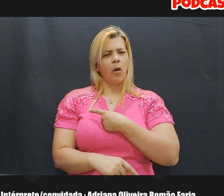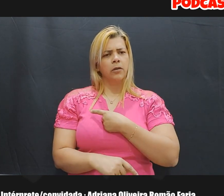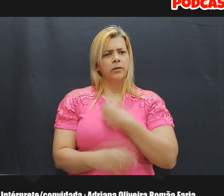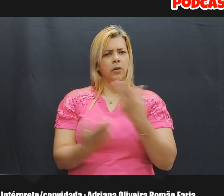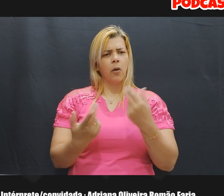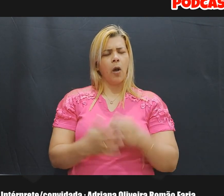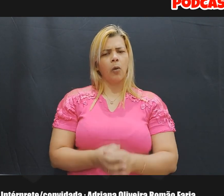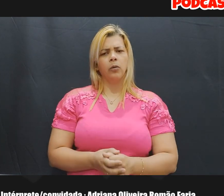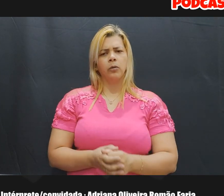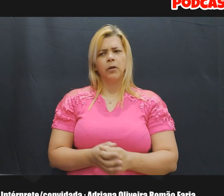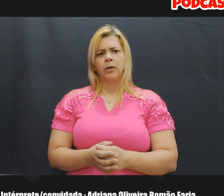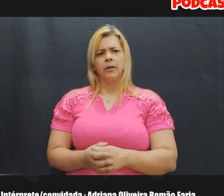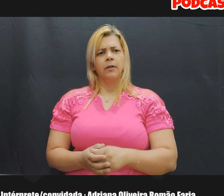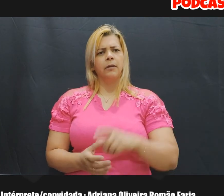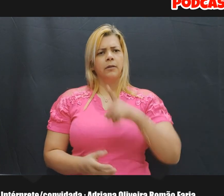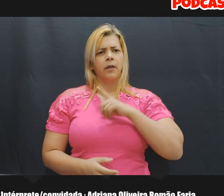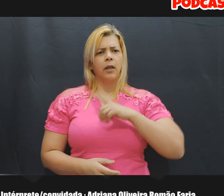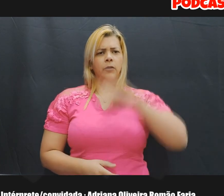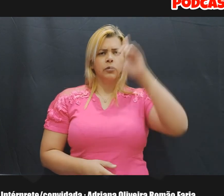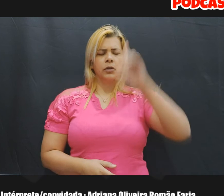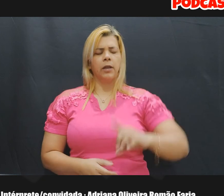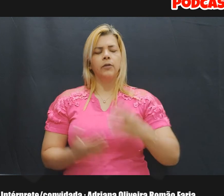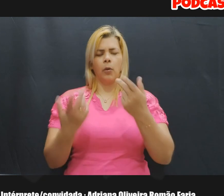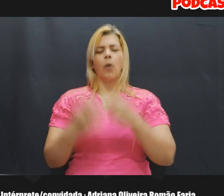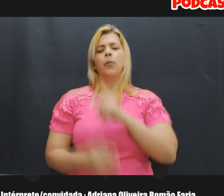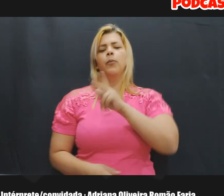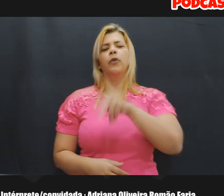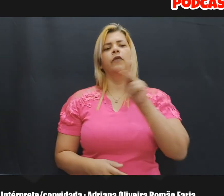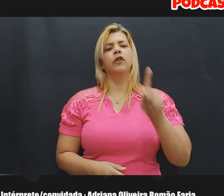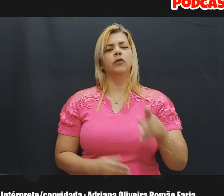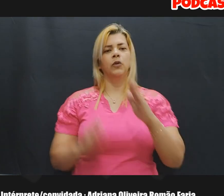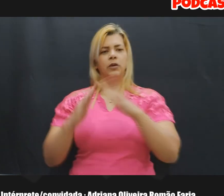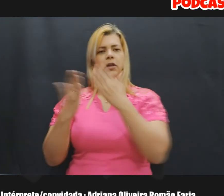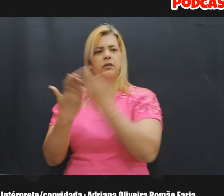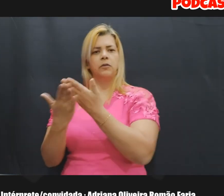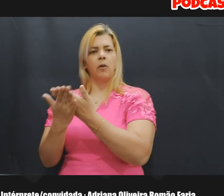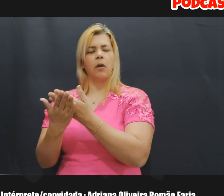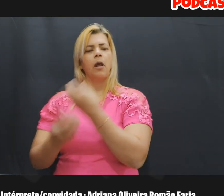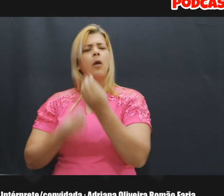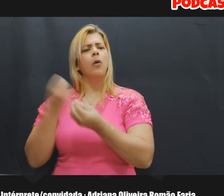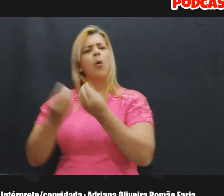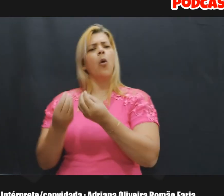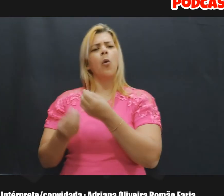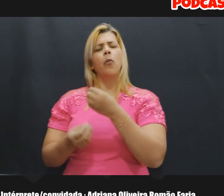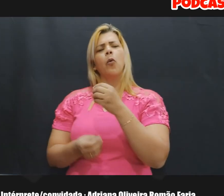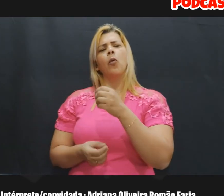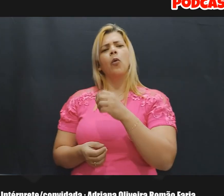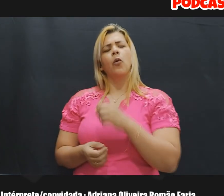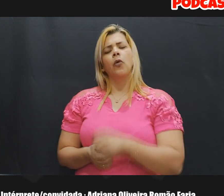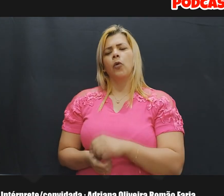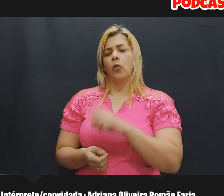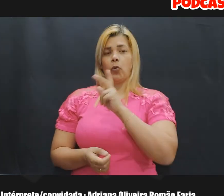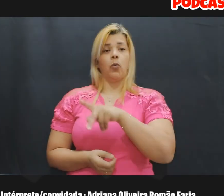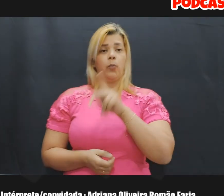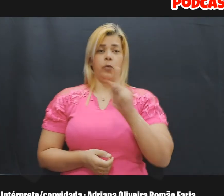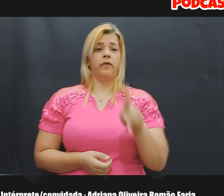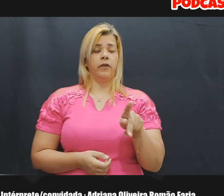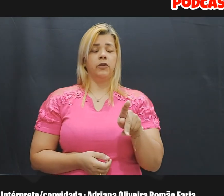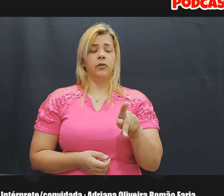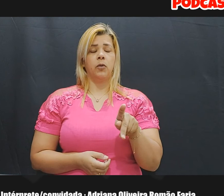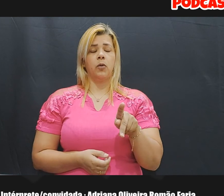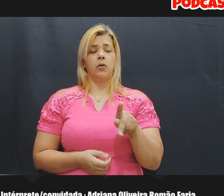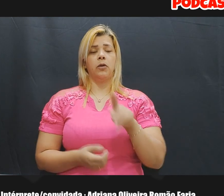tirando o direito dele. É igual um professor na sala de aula. Como que ele vai ser um interlocutor ou